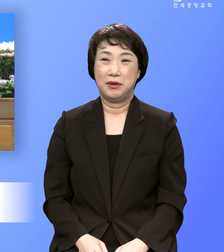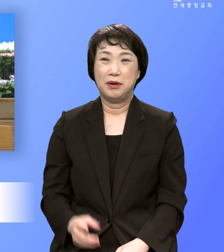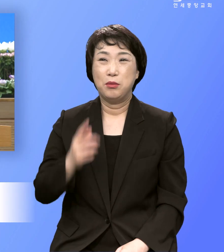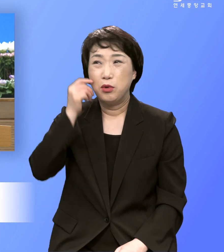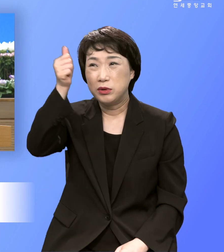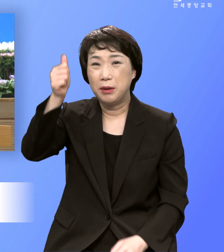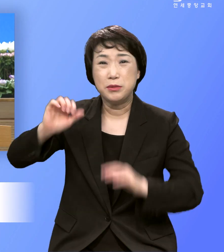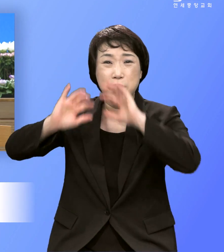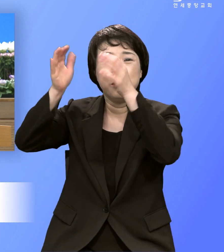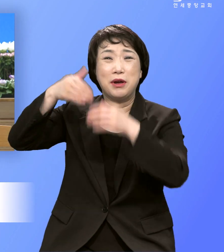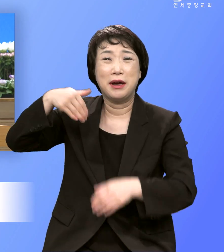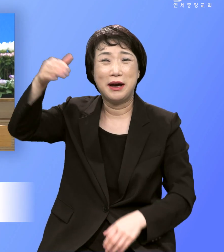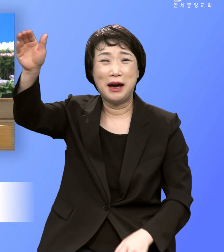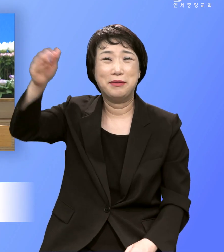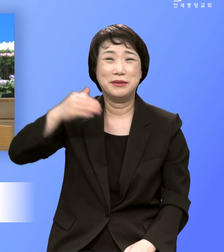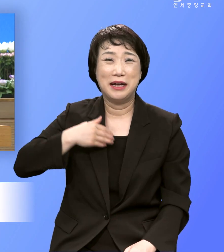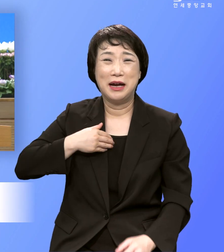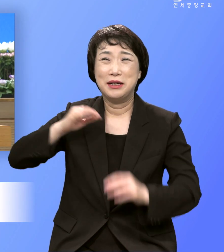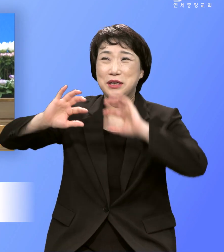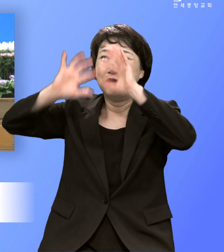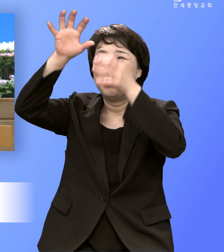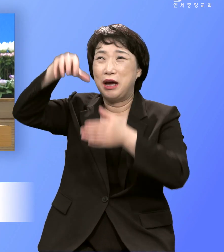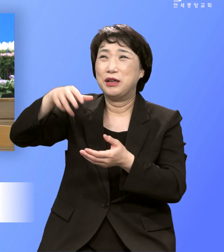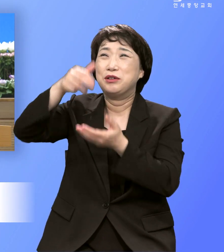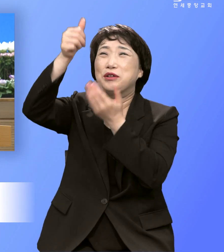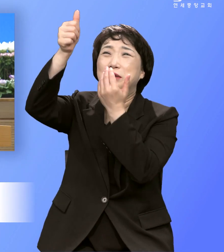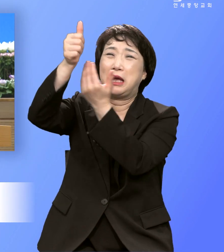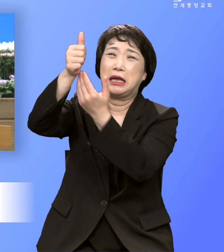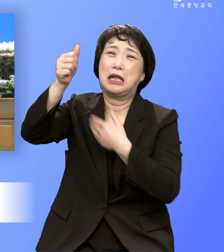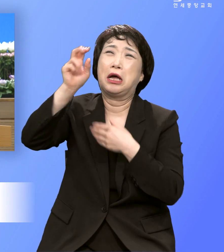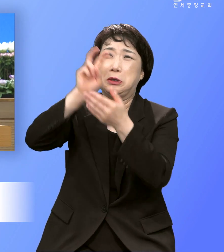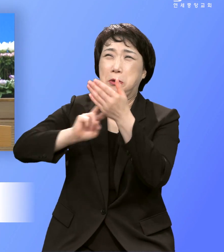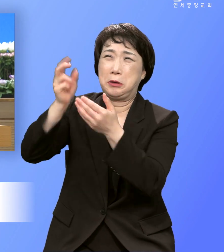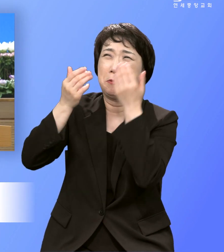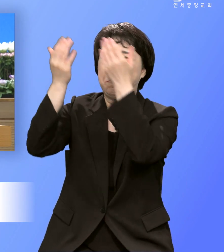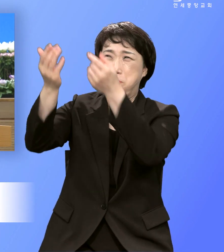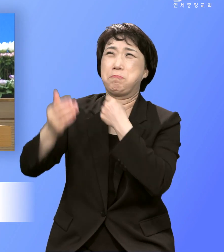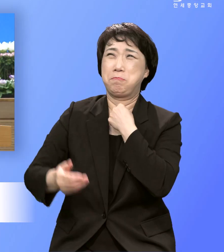목사님 천국 가면 천국에서 주님 앞에 노래 안 부르게.